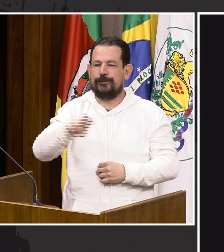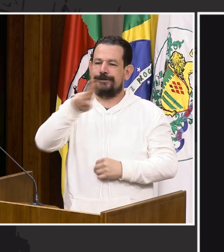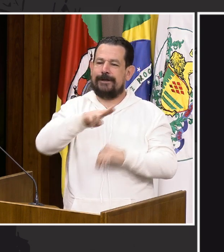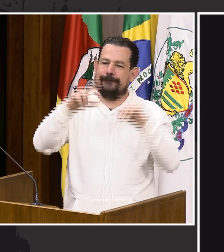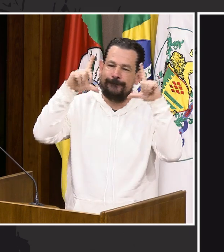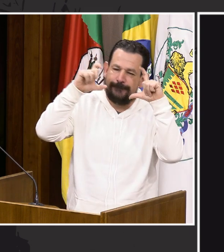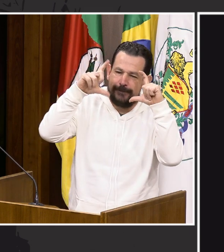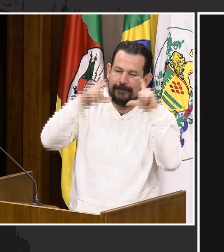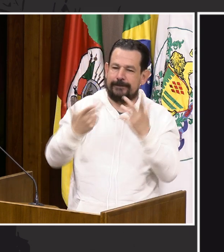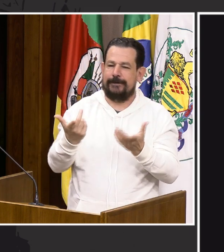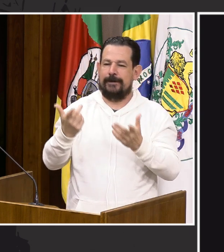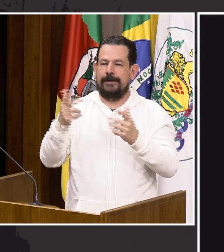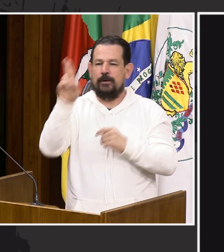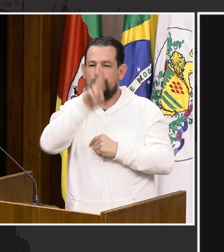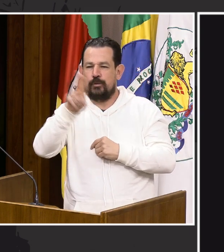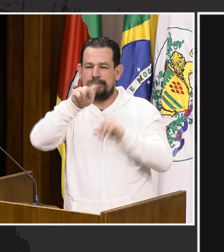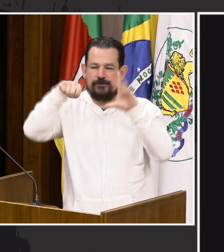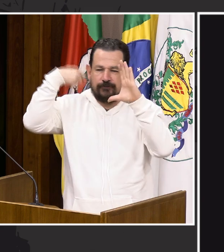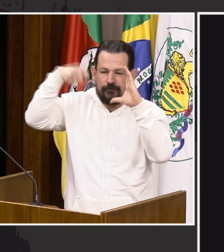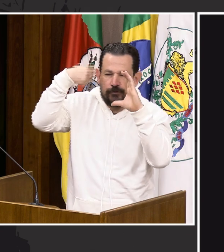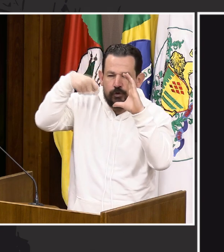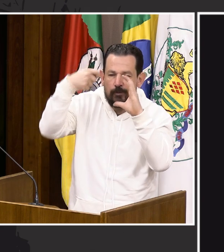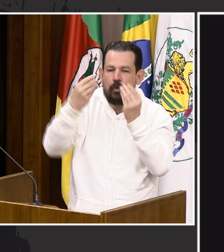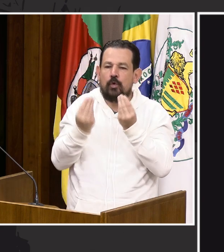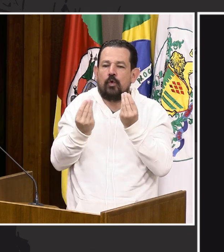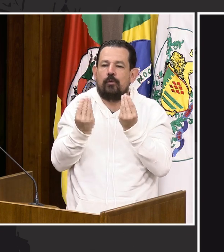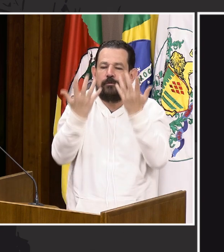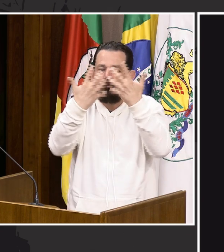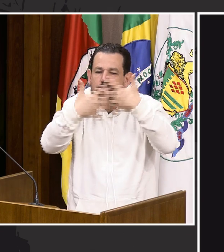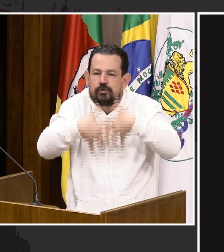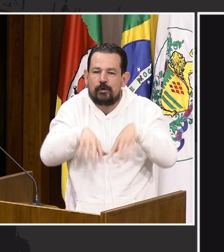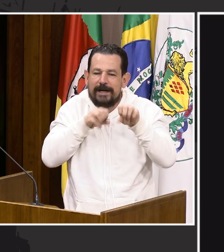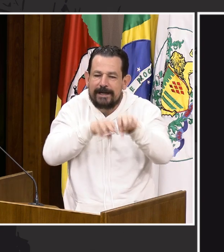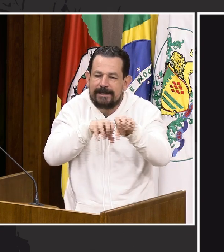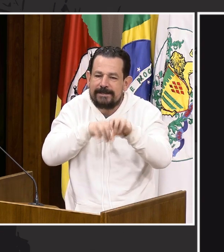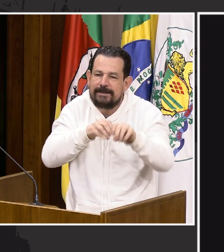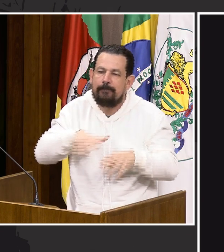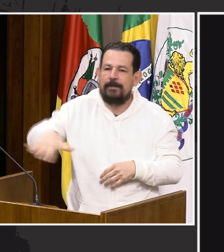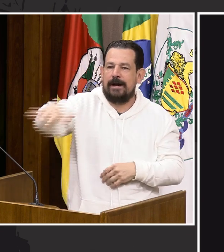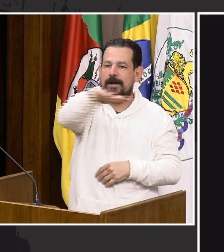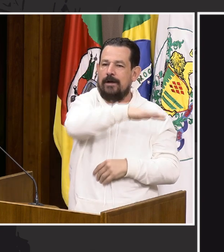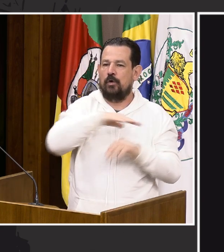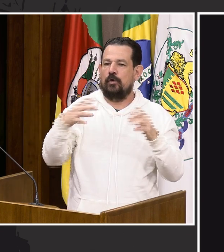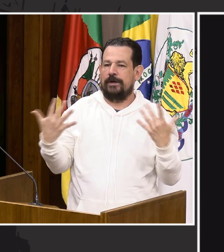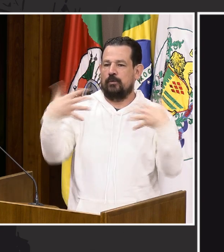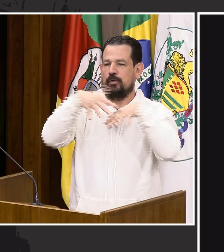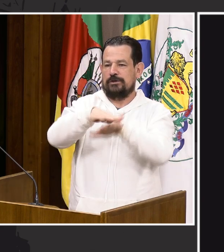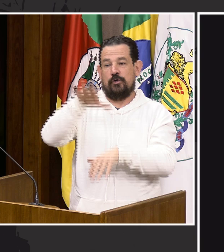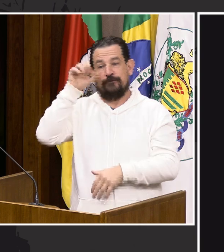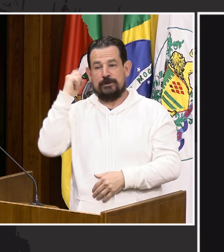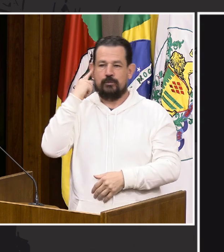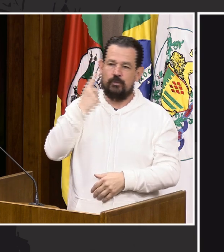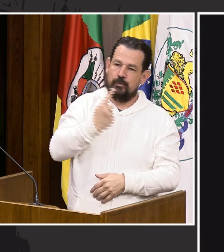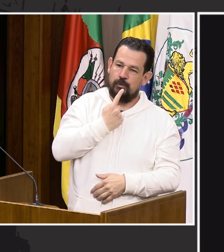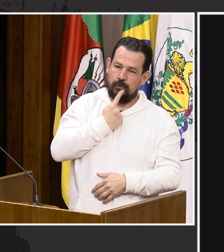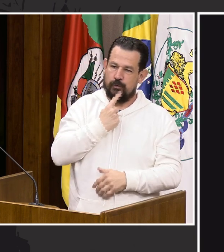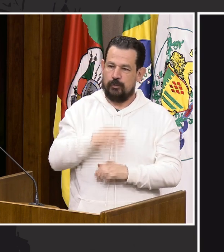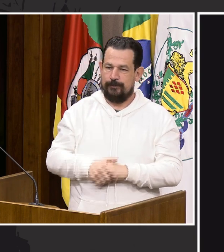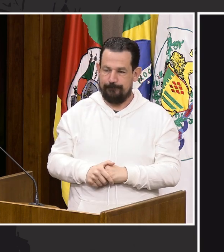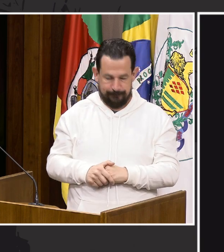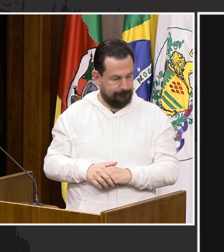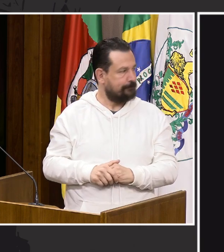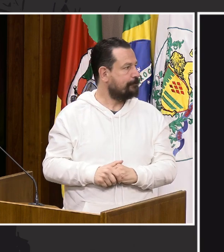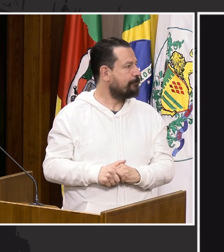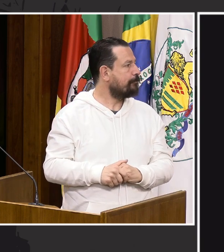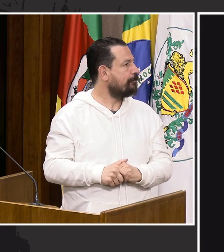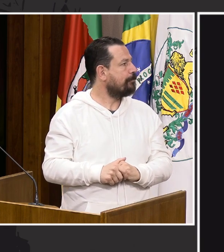da tecnologia, o uso da fotografia, vídeos, edições, como funciona assim, esse ensino através da